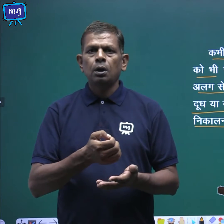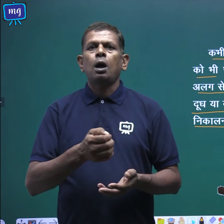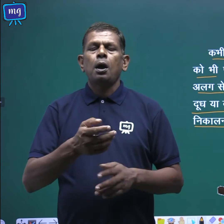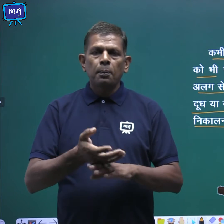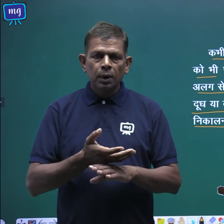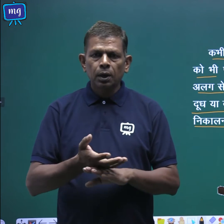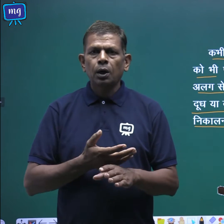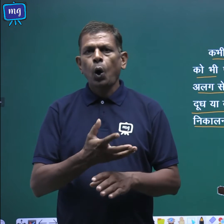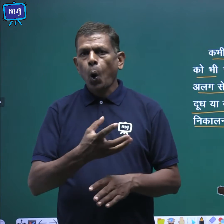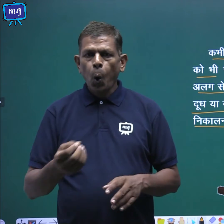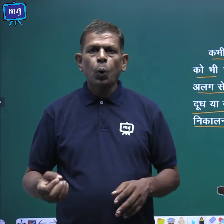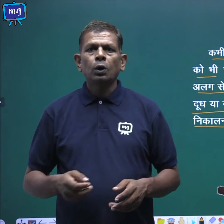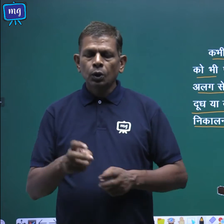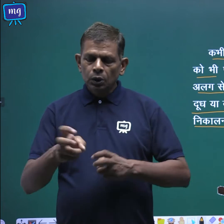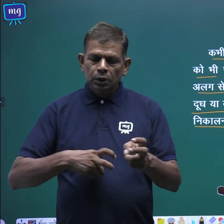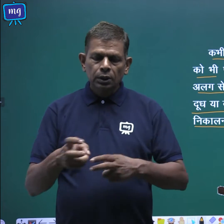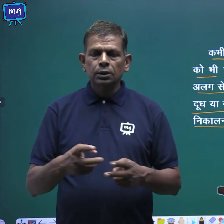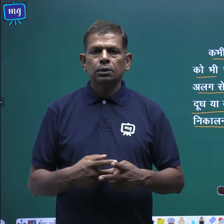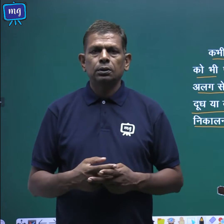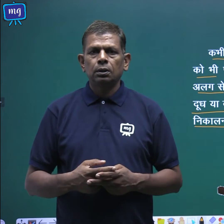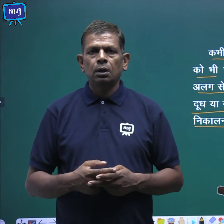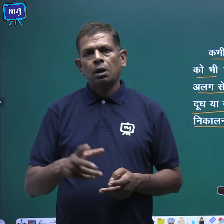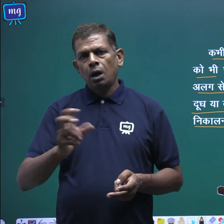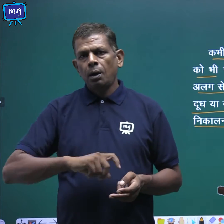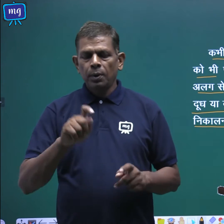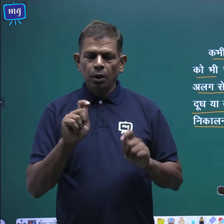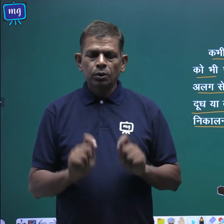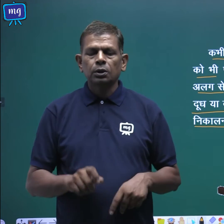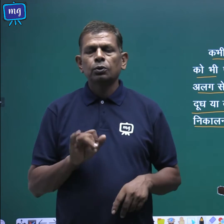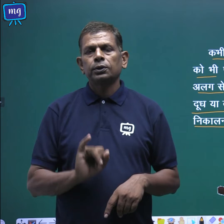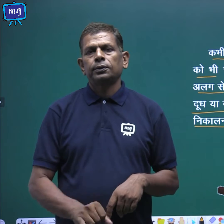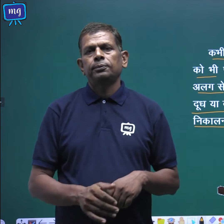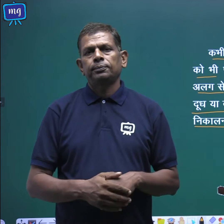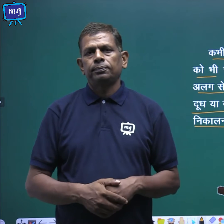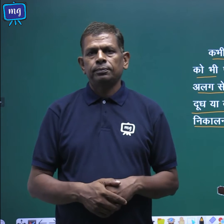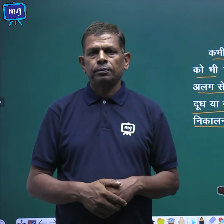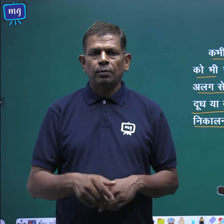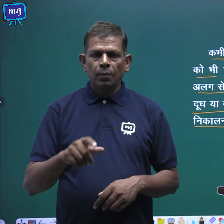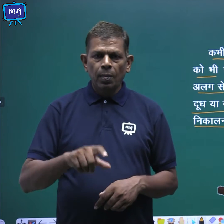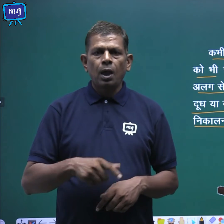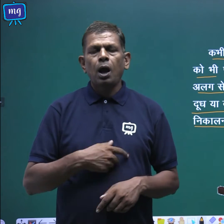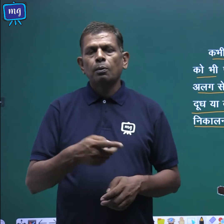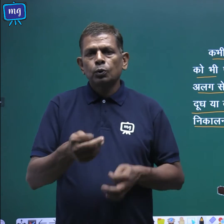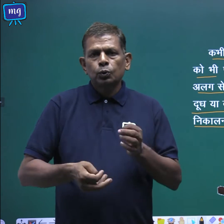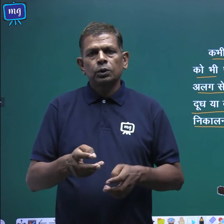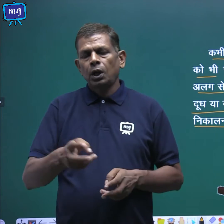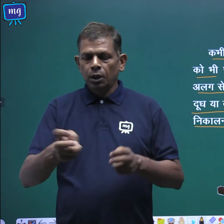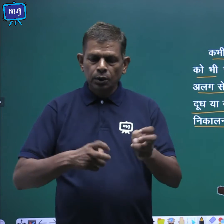मक्खन और छाछ की हमें आवश्यकता होती है। हम दूध या दही